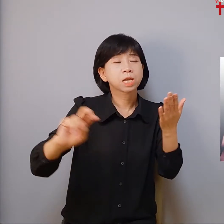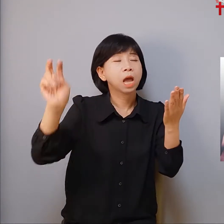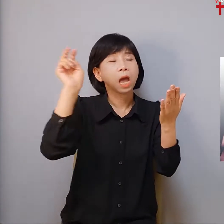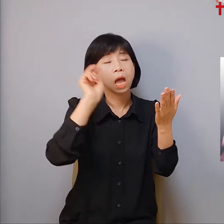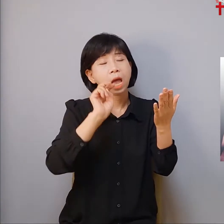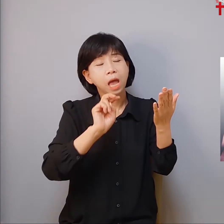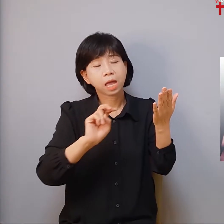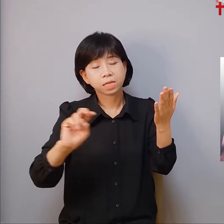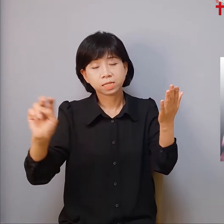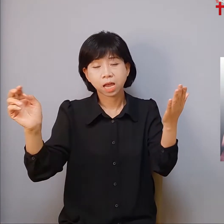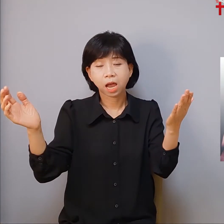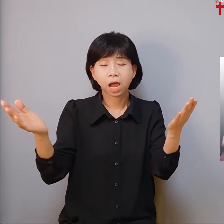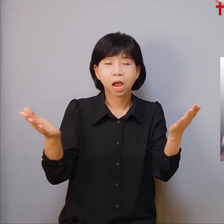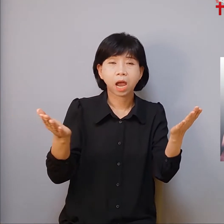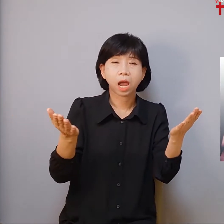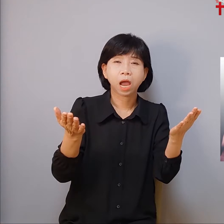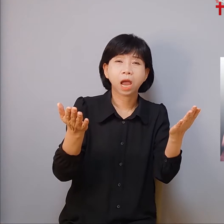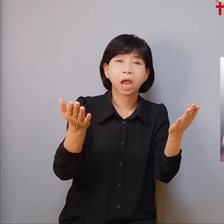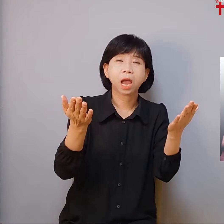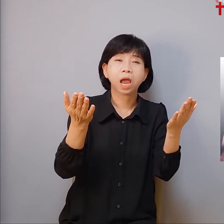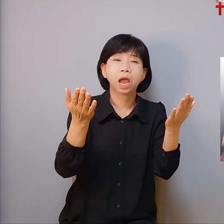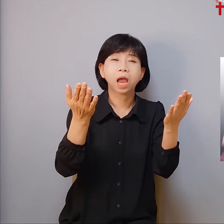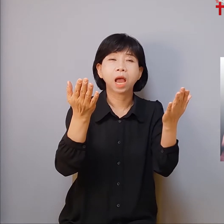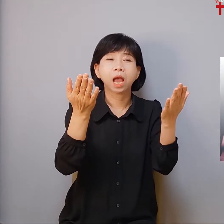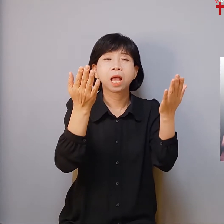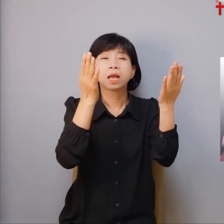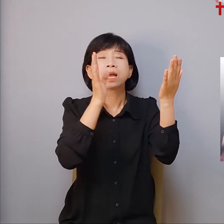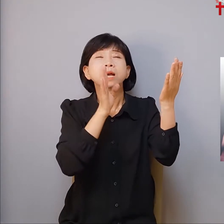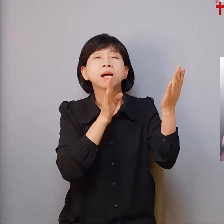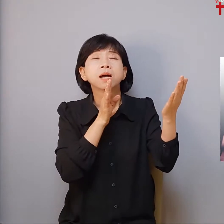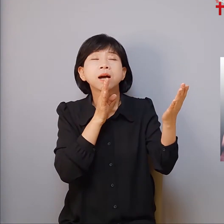주 찬양